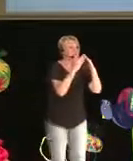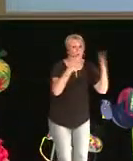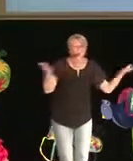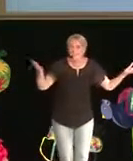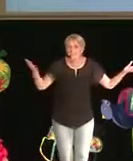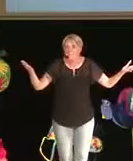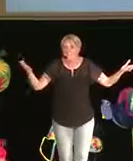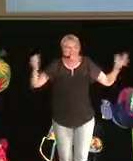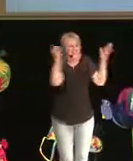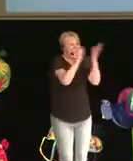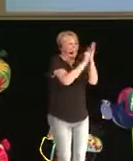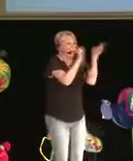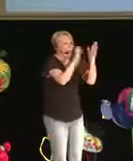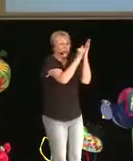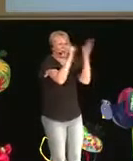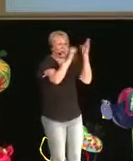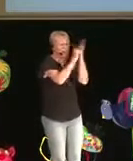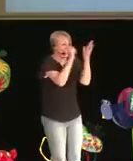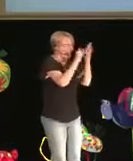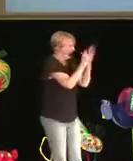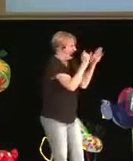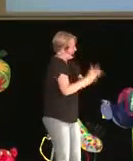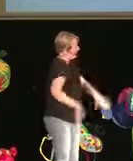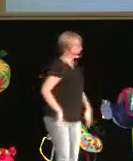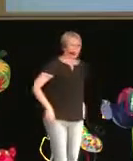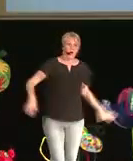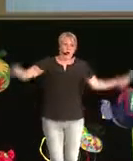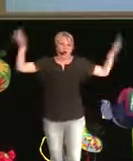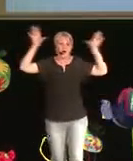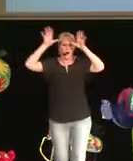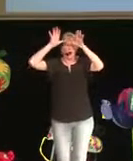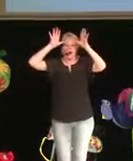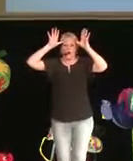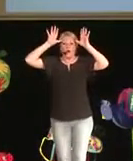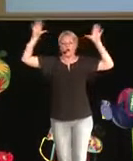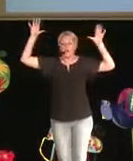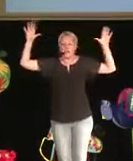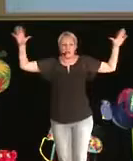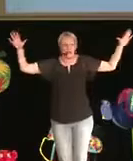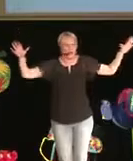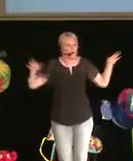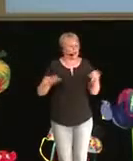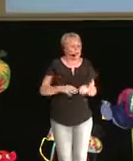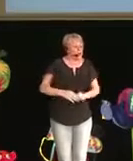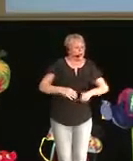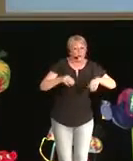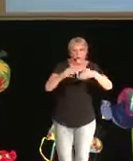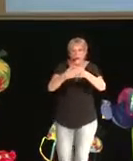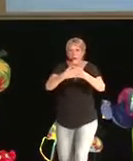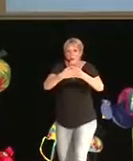maison, il toque. On toque tous ensemble. Alors, le grand cerf s'approche de la